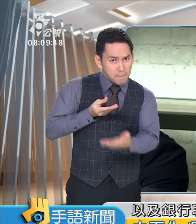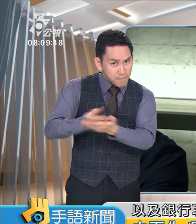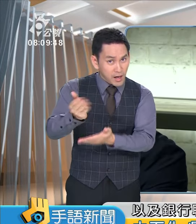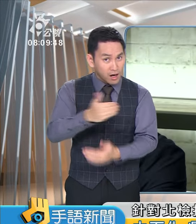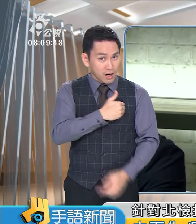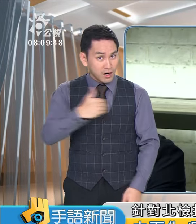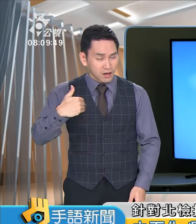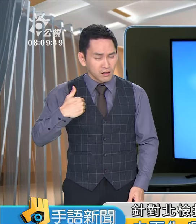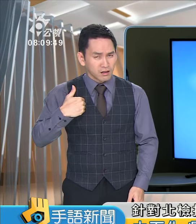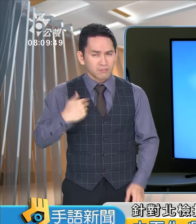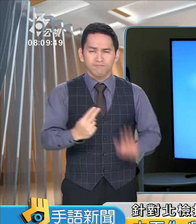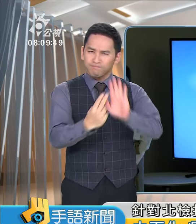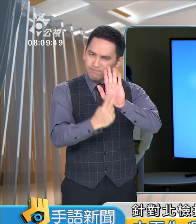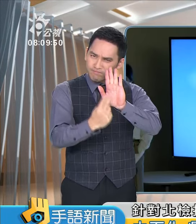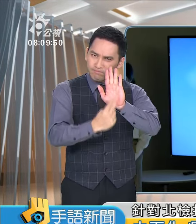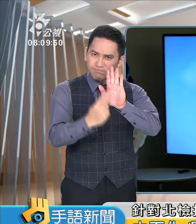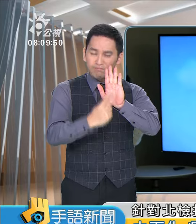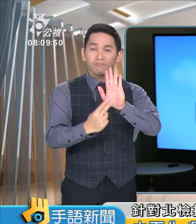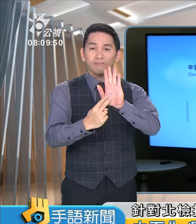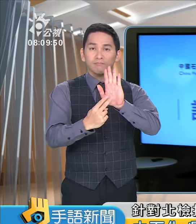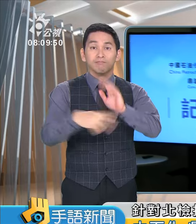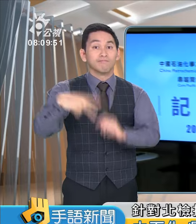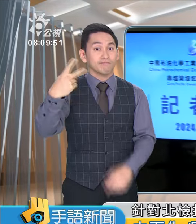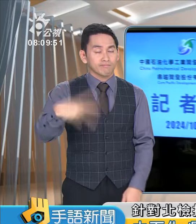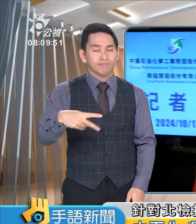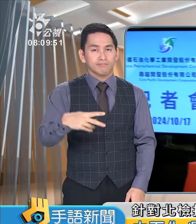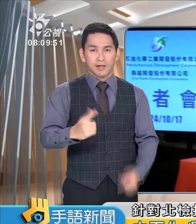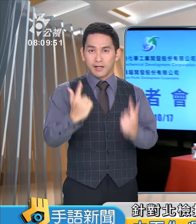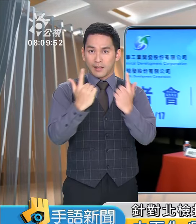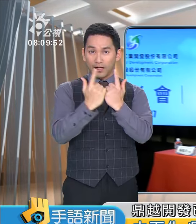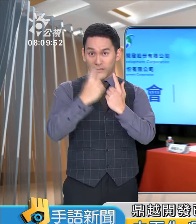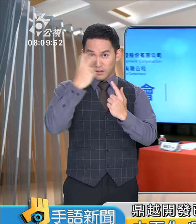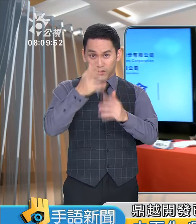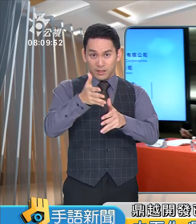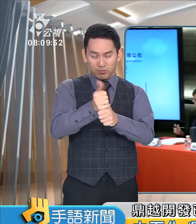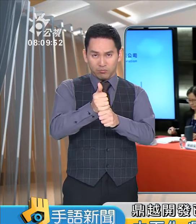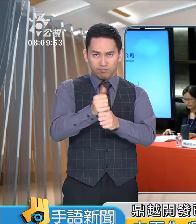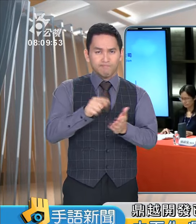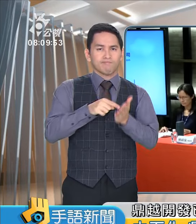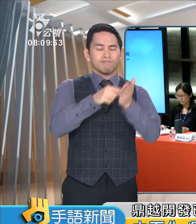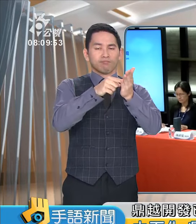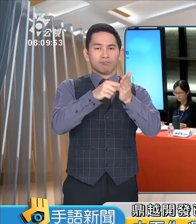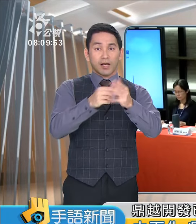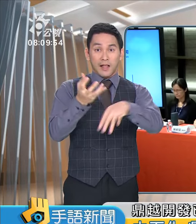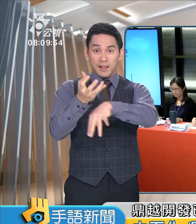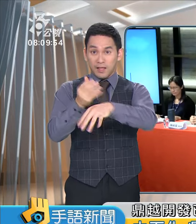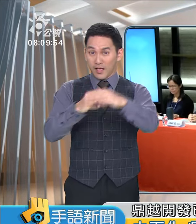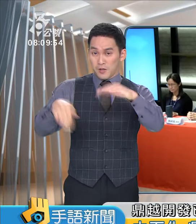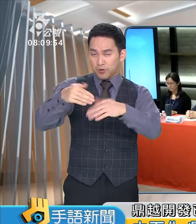对北检扣押土地获准，鼎越开发已经提起抗